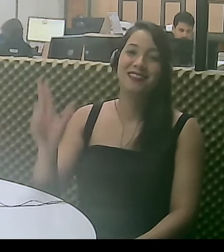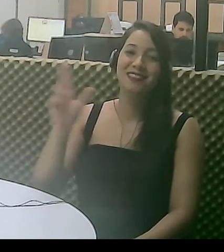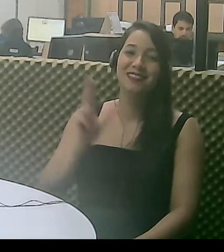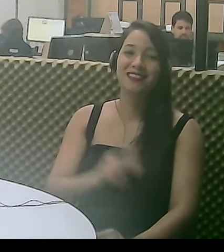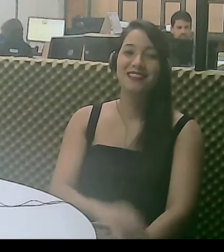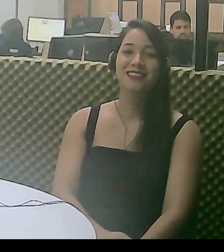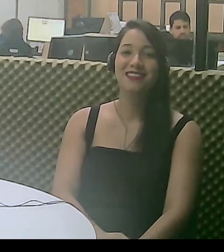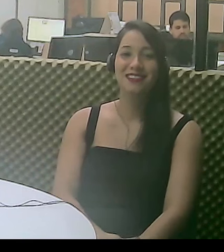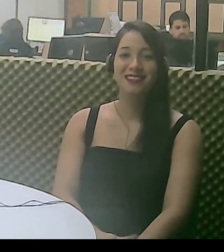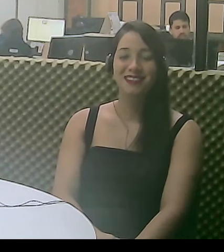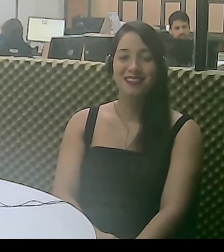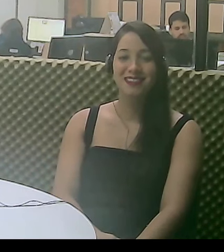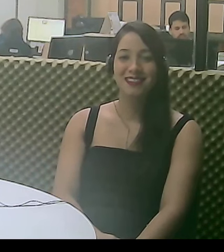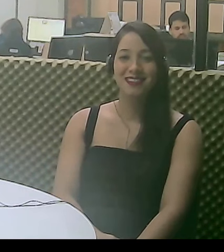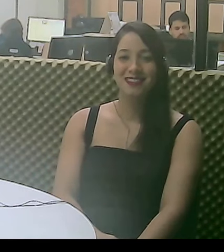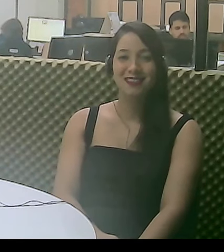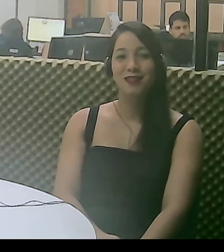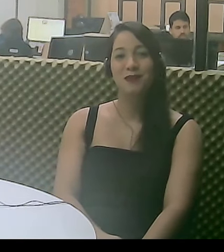de